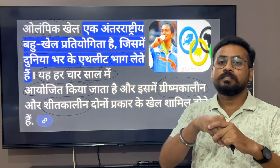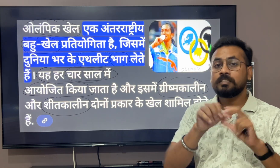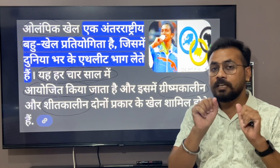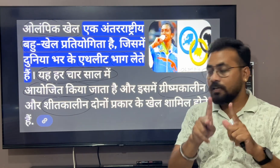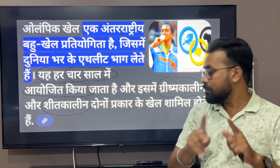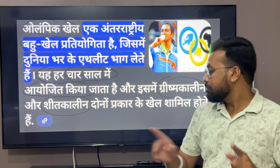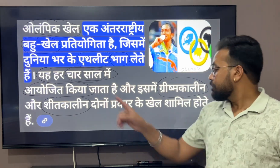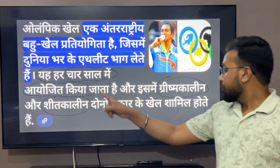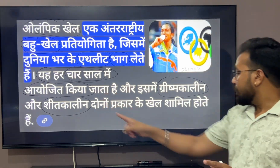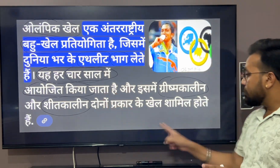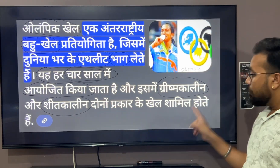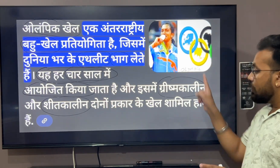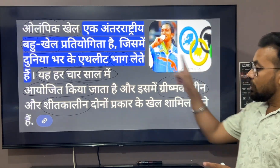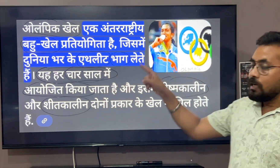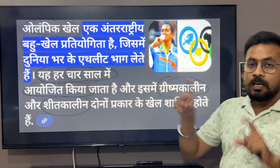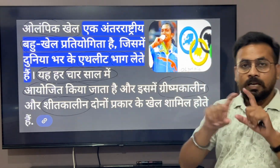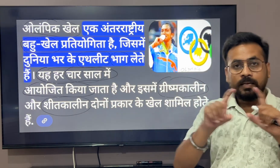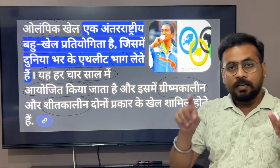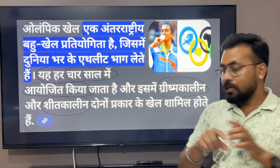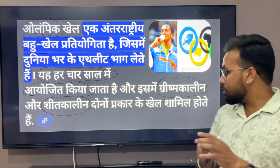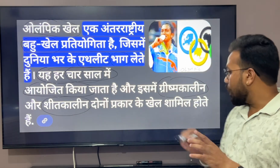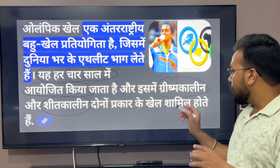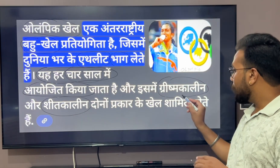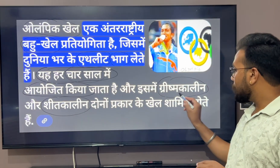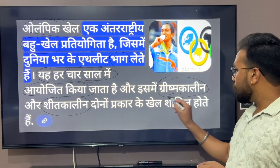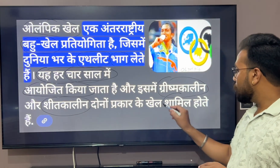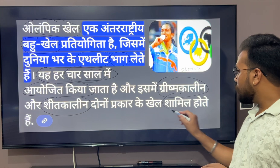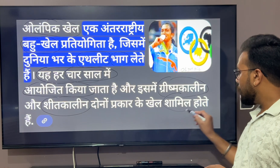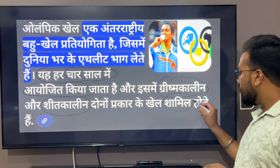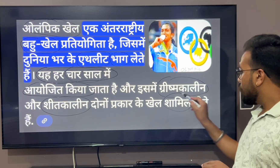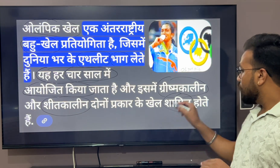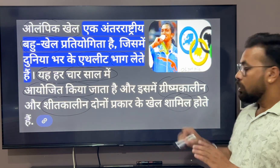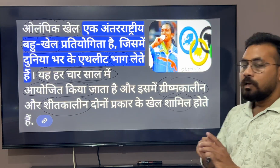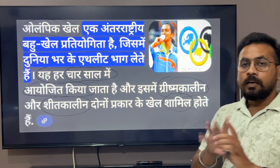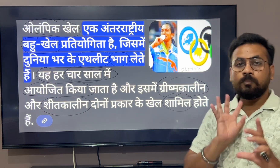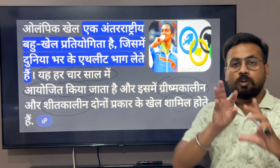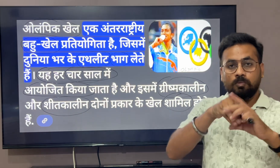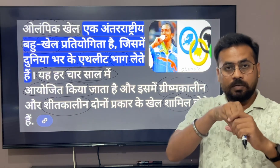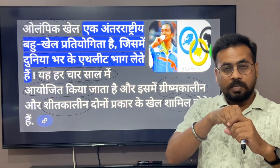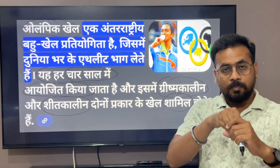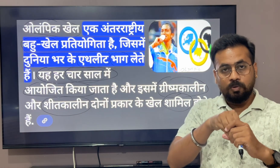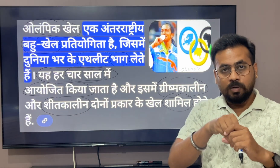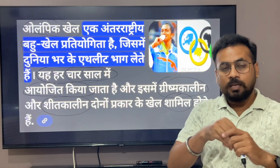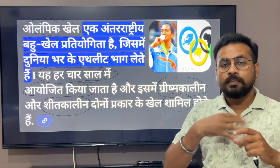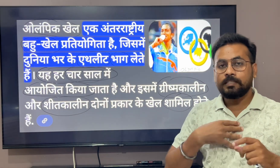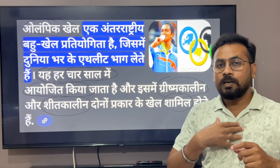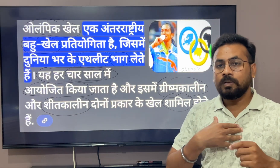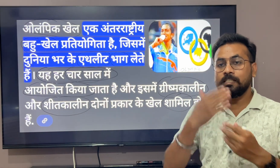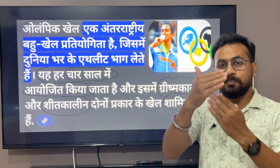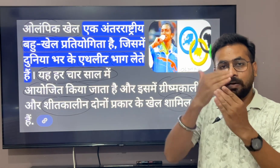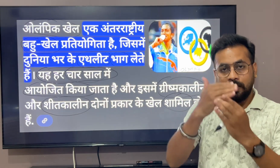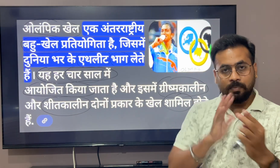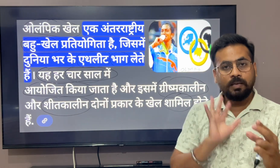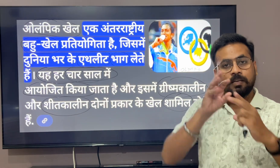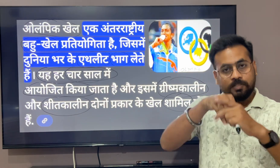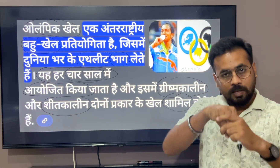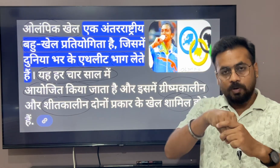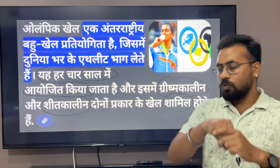ठीक है ना। ये सभी क्लियर है ना। शामिल का मतलब होता है इन्वॉल्व, शामिल, जैसे हमने किसी पार्टी में शामिल हो